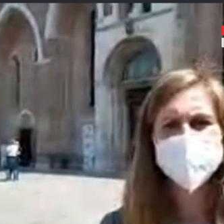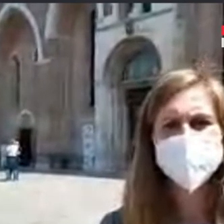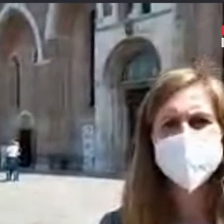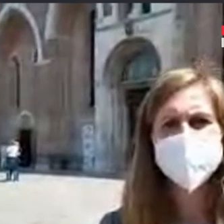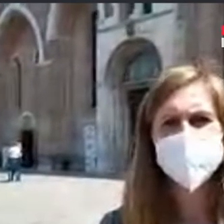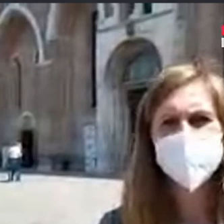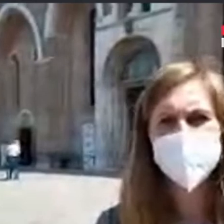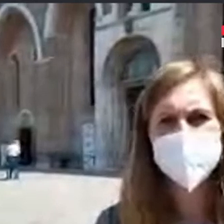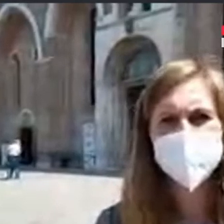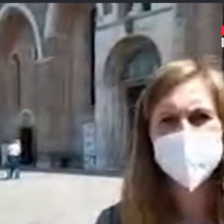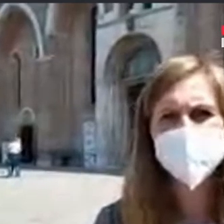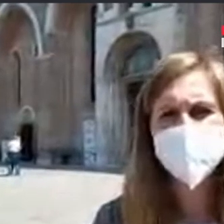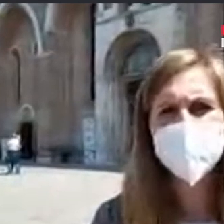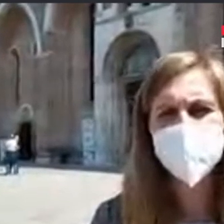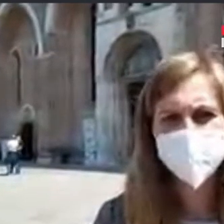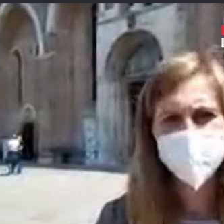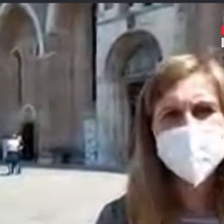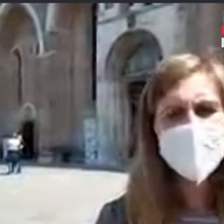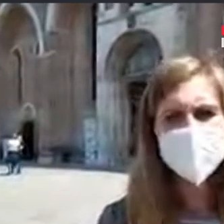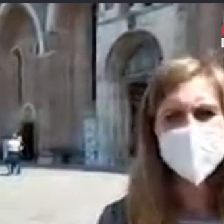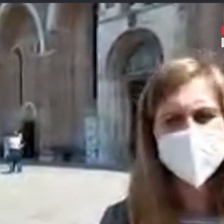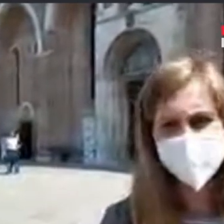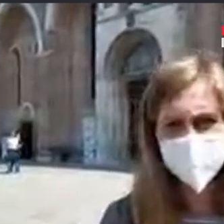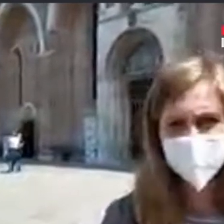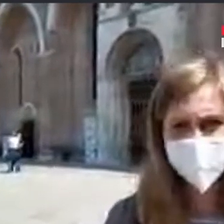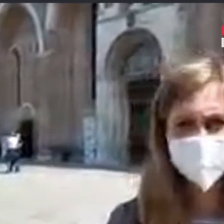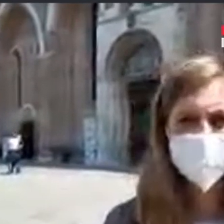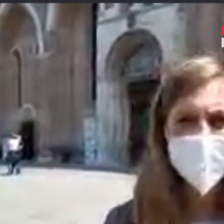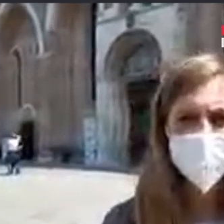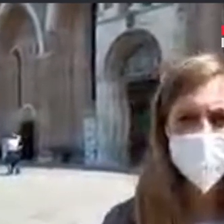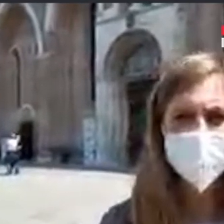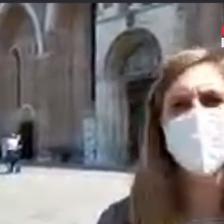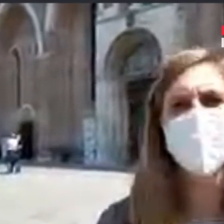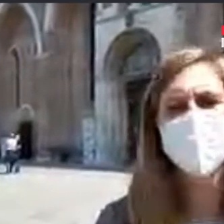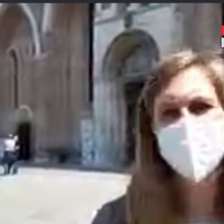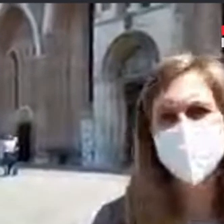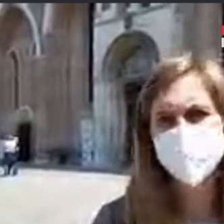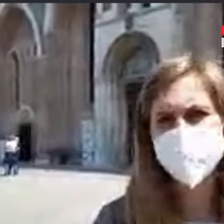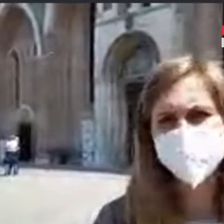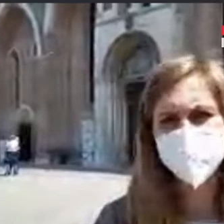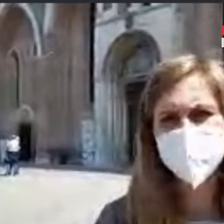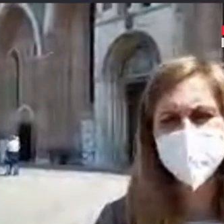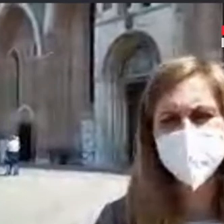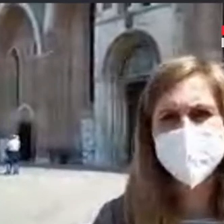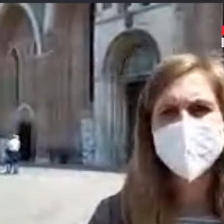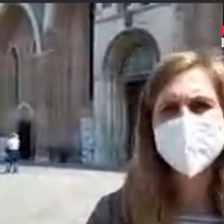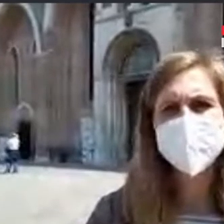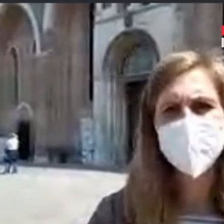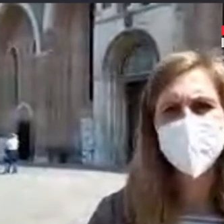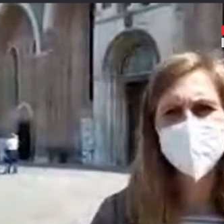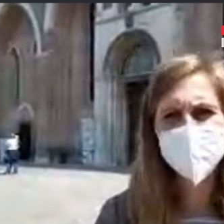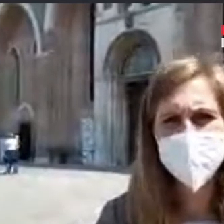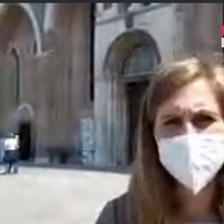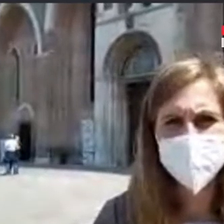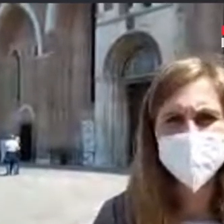Il 10 di giugno ci sarà un punto all'ospedale Madre Teresa di Calcutta di Schiavonia, quindi un punto di riferimento per la bassa